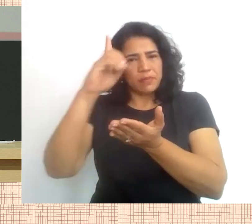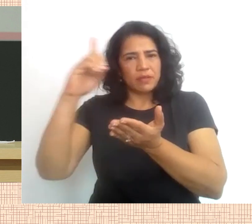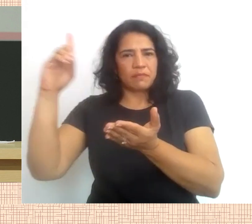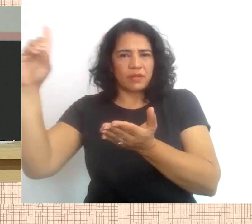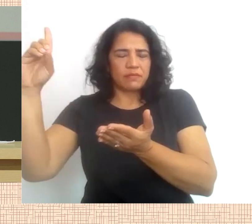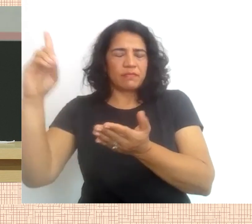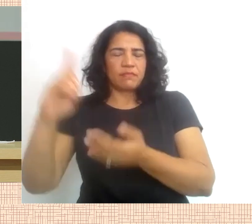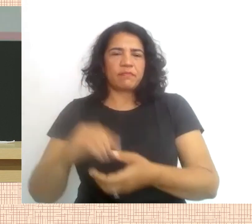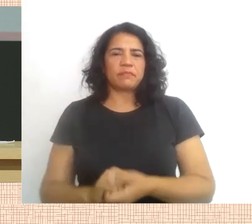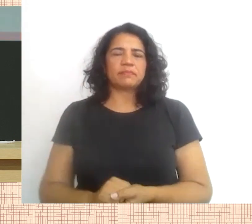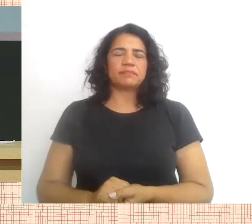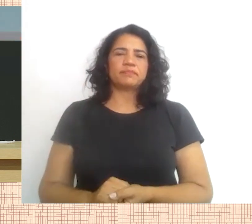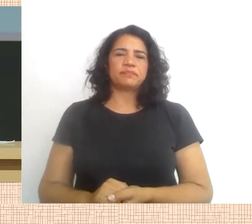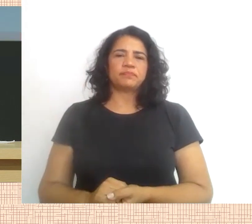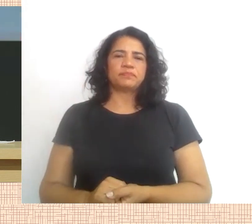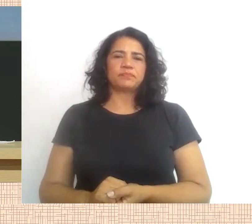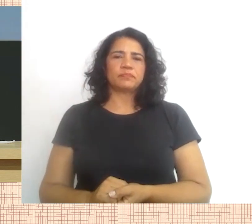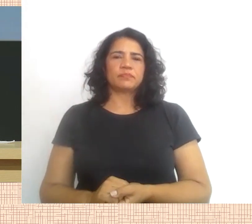Gálatas